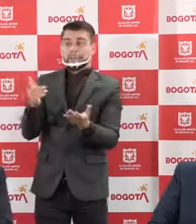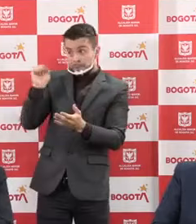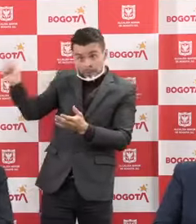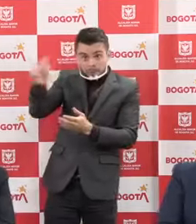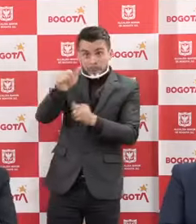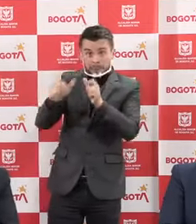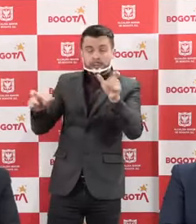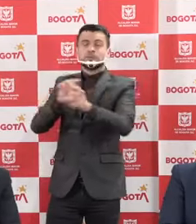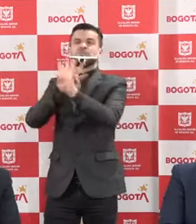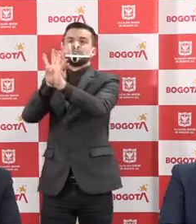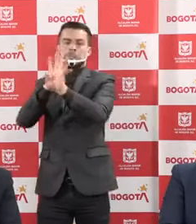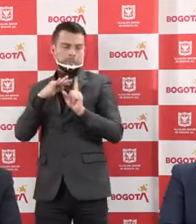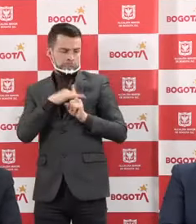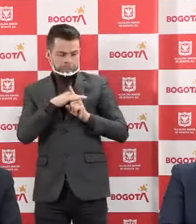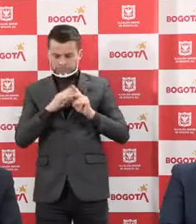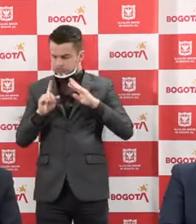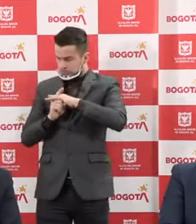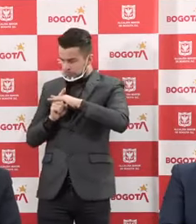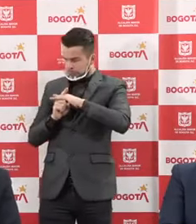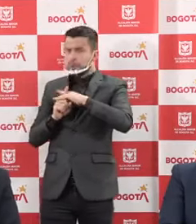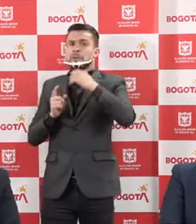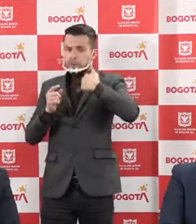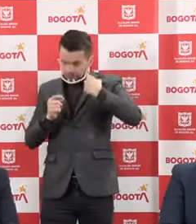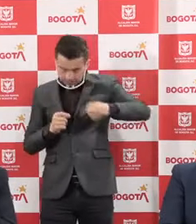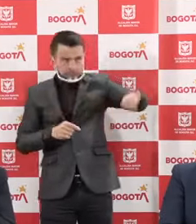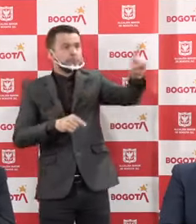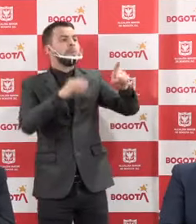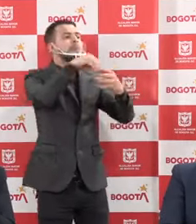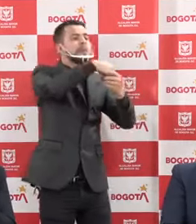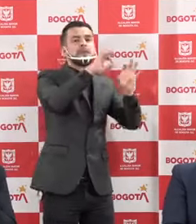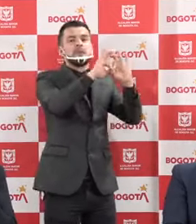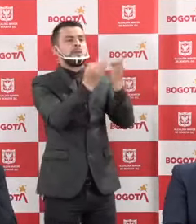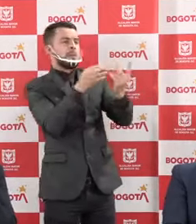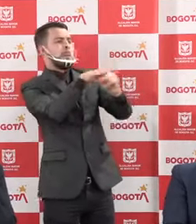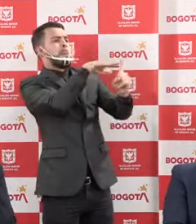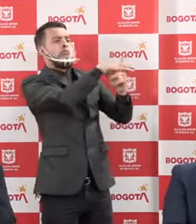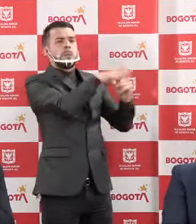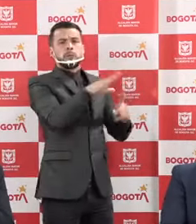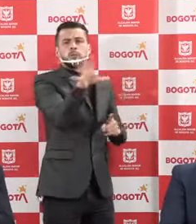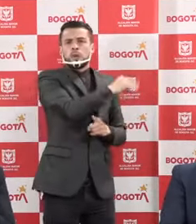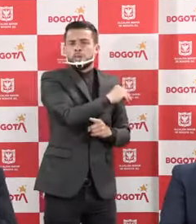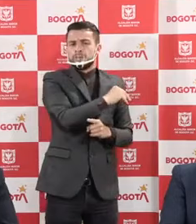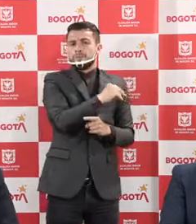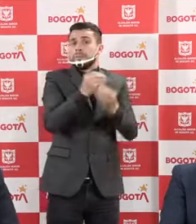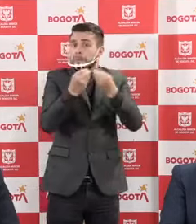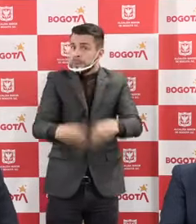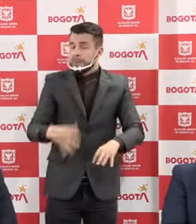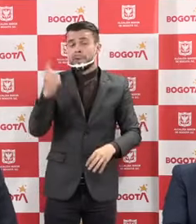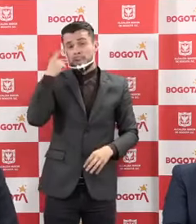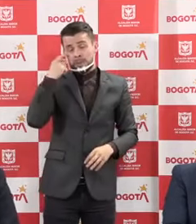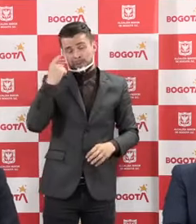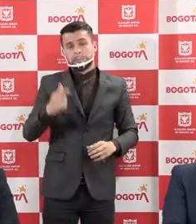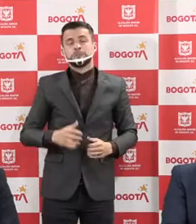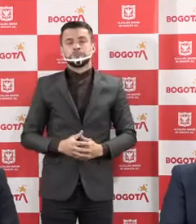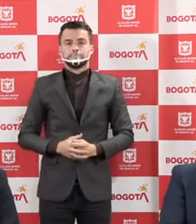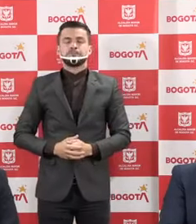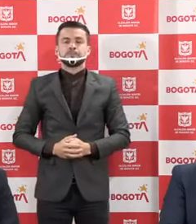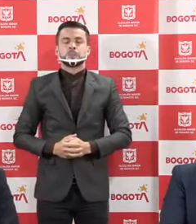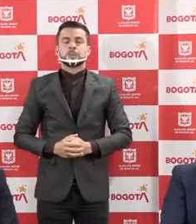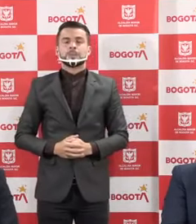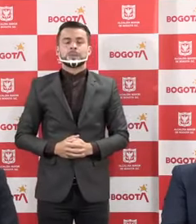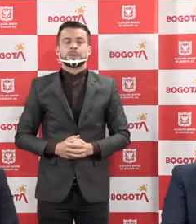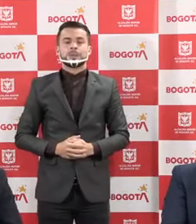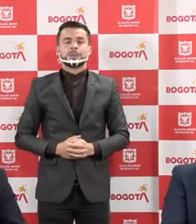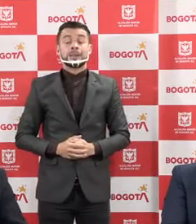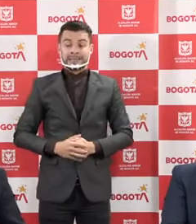diana giraldo de seme y nos hace tres preguntas la primera es menores de 14 años podrán entrar a restaurantes y gastrobares ayer se